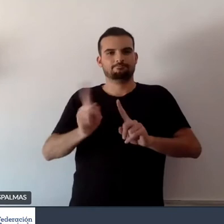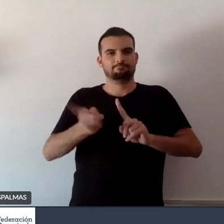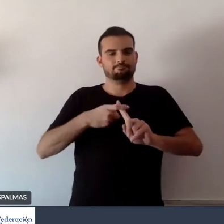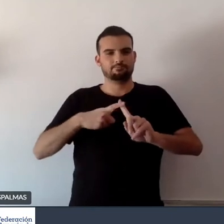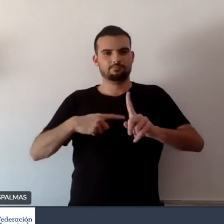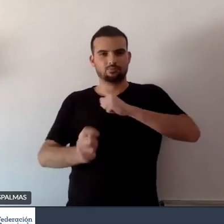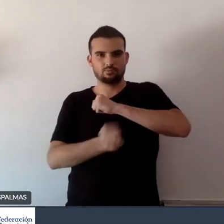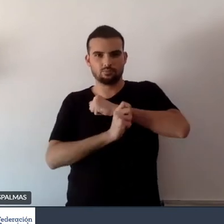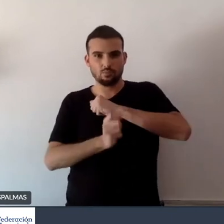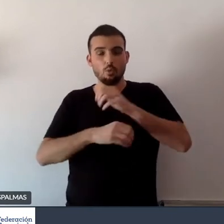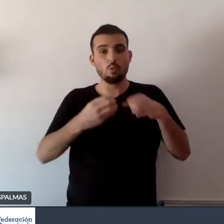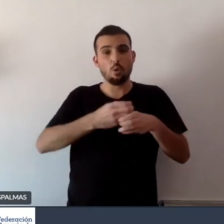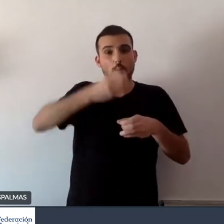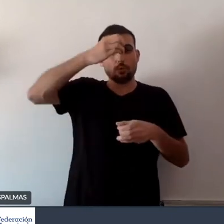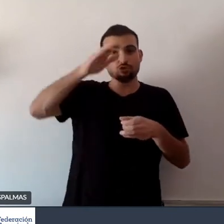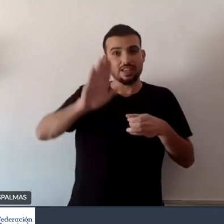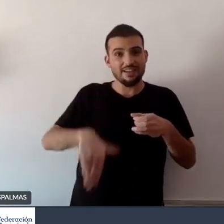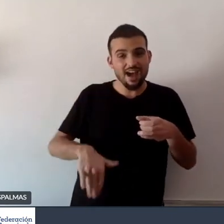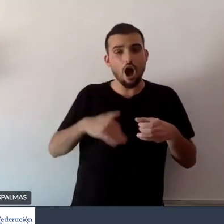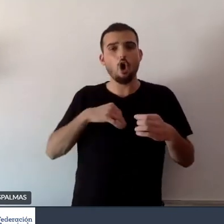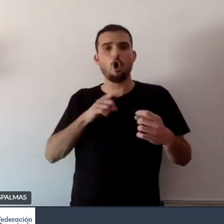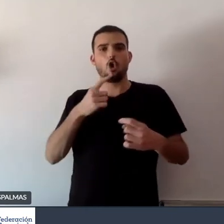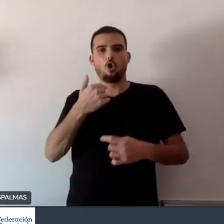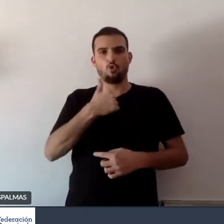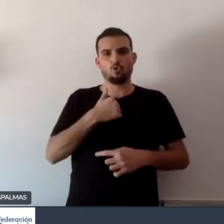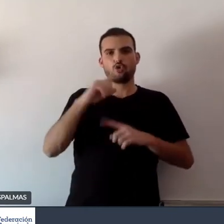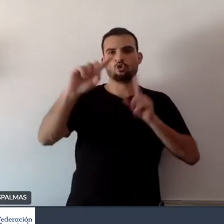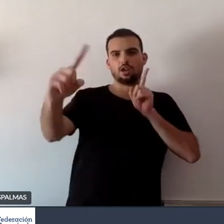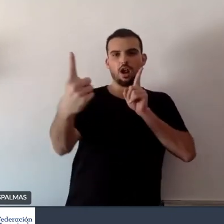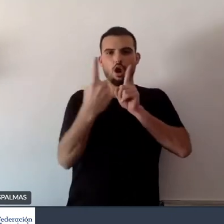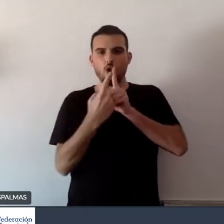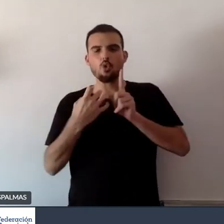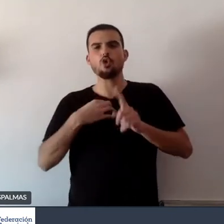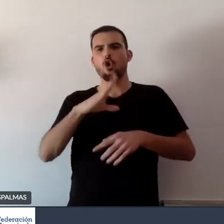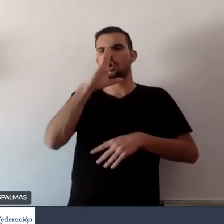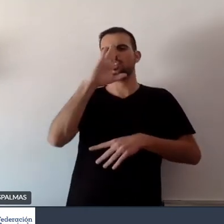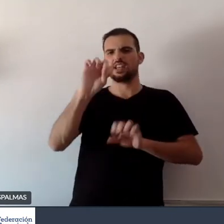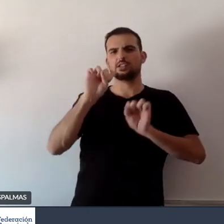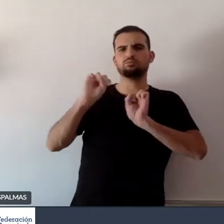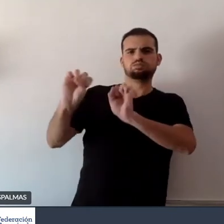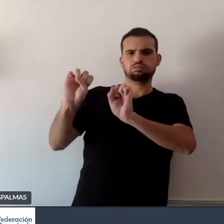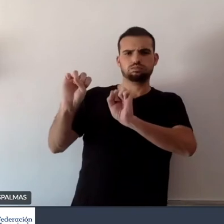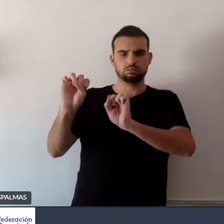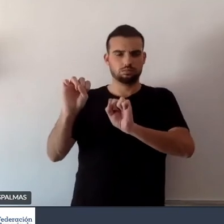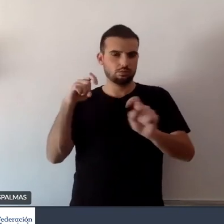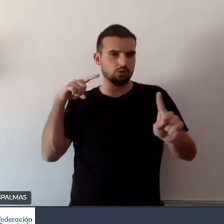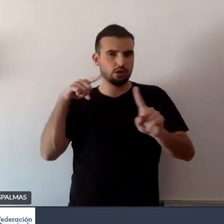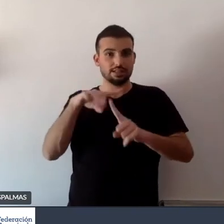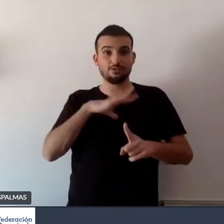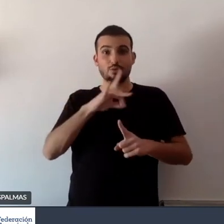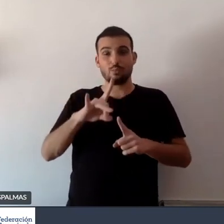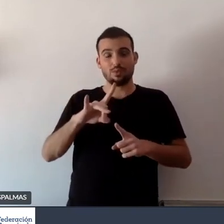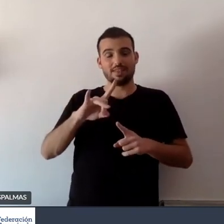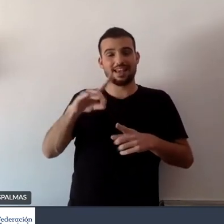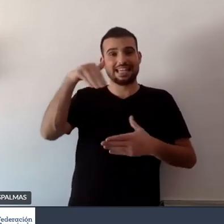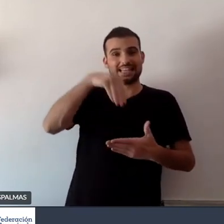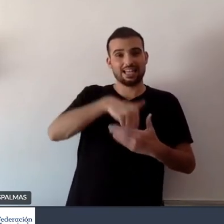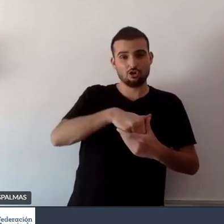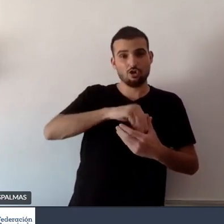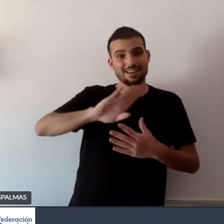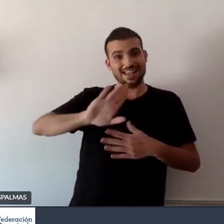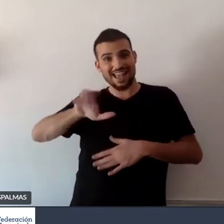bajo, buscamos definir un uno contra uno, buscamos un bloqueo directo para que cambien el jugador interior y el exterior y a partir de